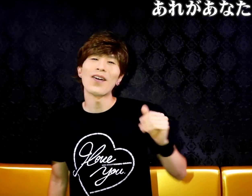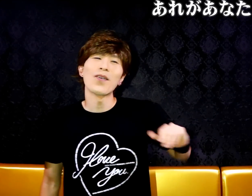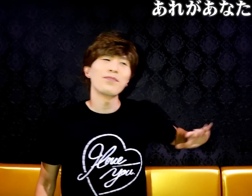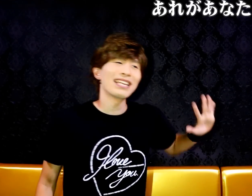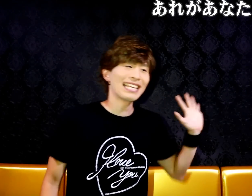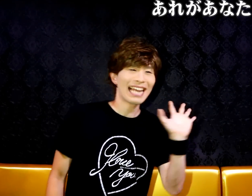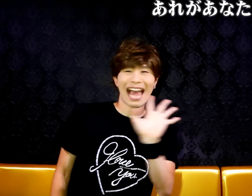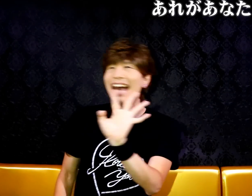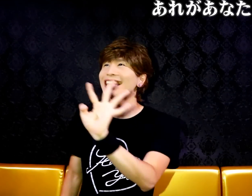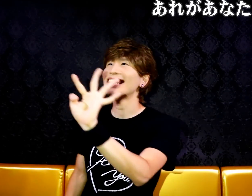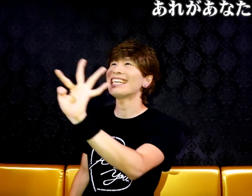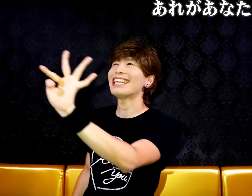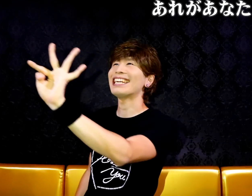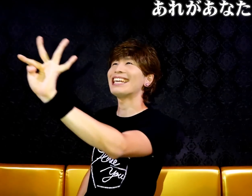の未来。